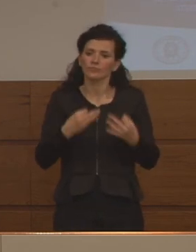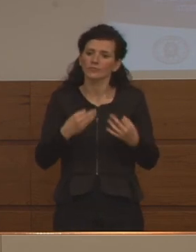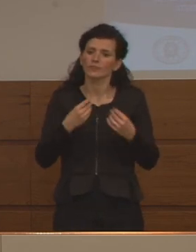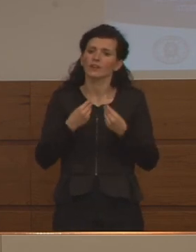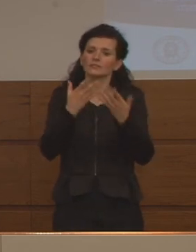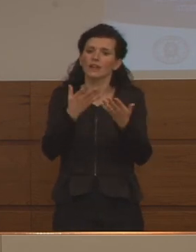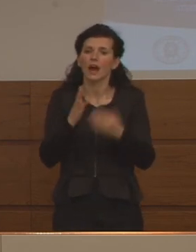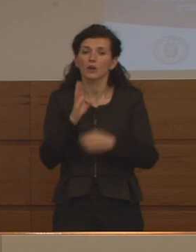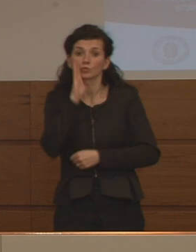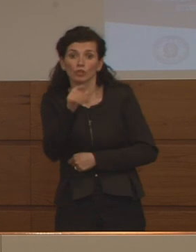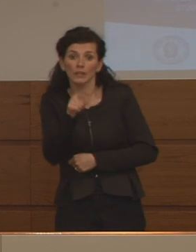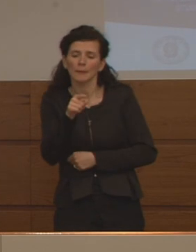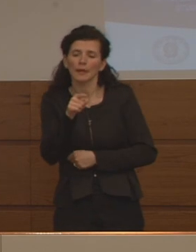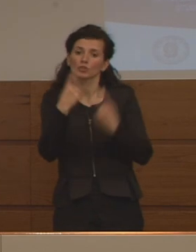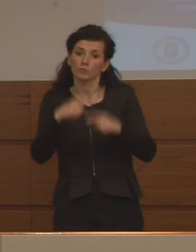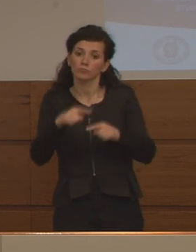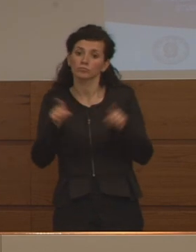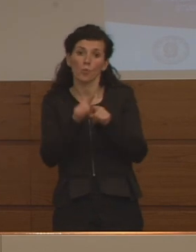data come indicazione